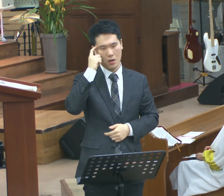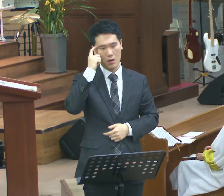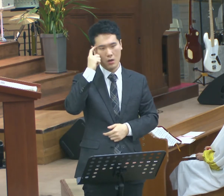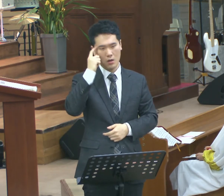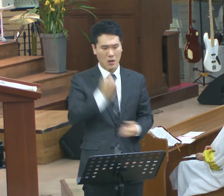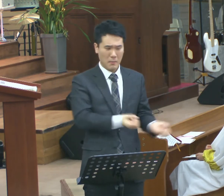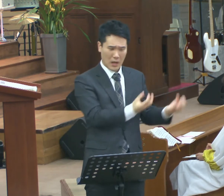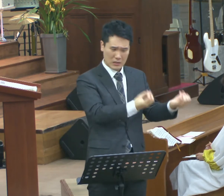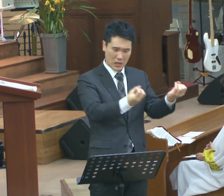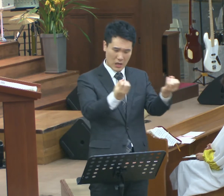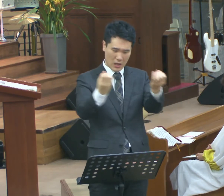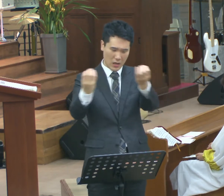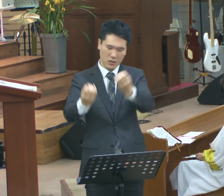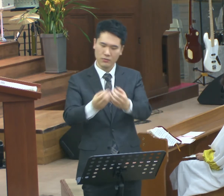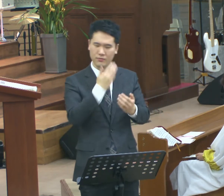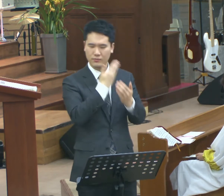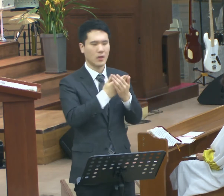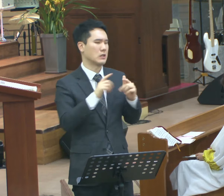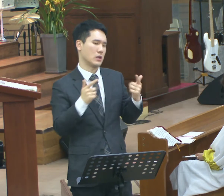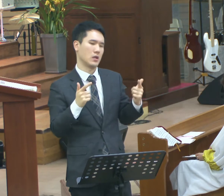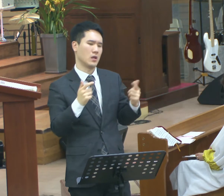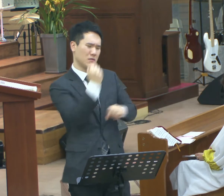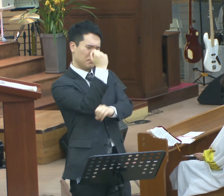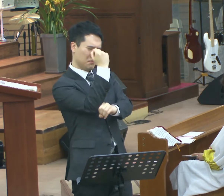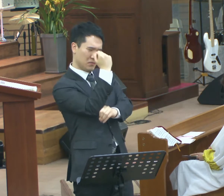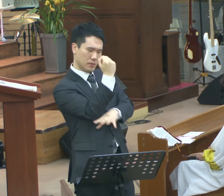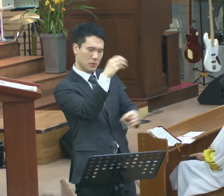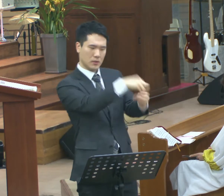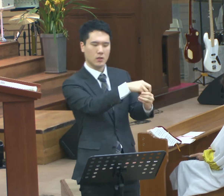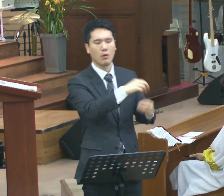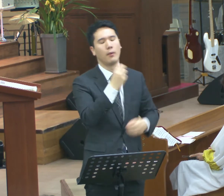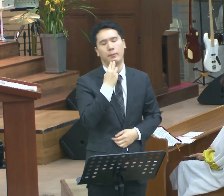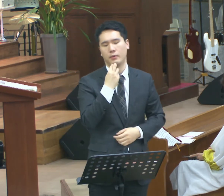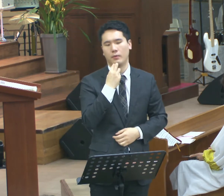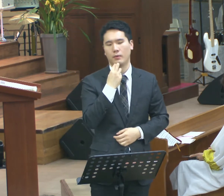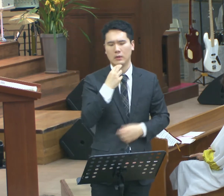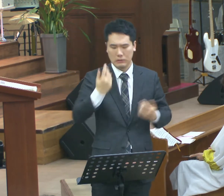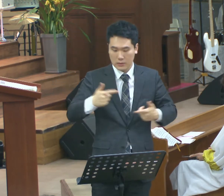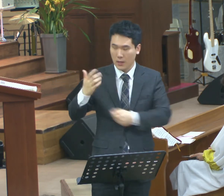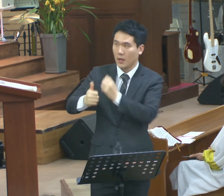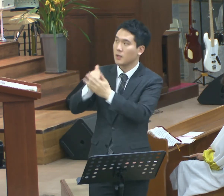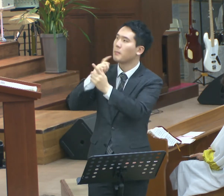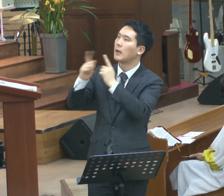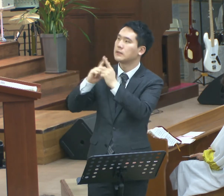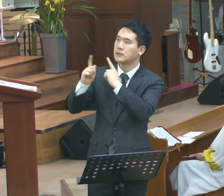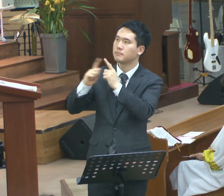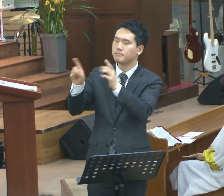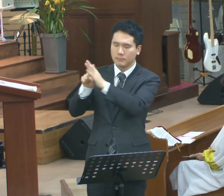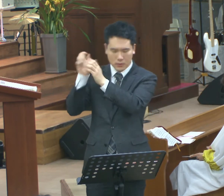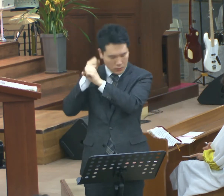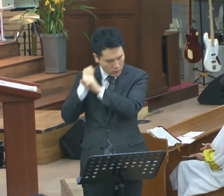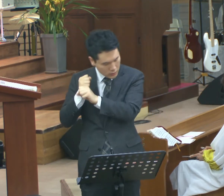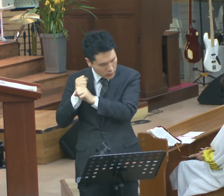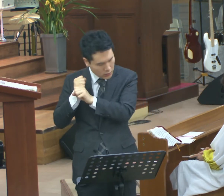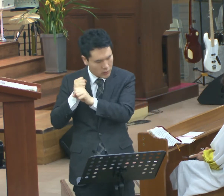않아요. 항상 하나님 말씀으로 돌아가서 말씀을 붙잡고 말씀을 의지하고 그것이 온전한 길을 걸어가는